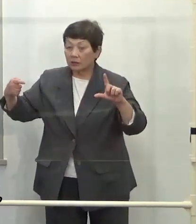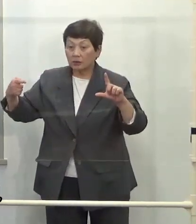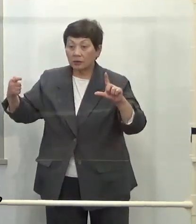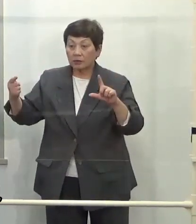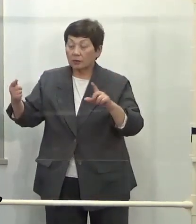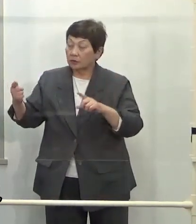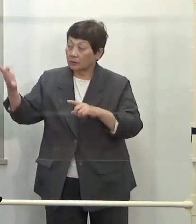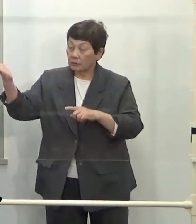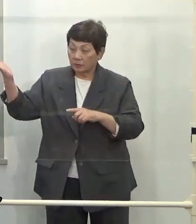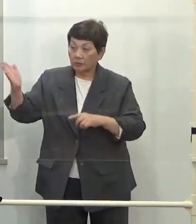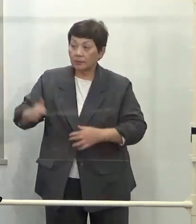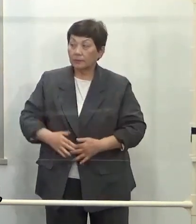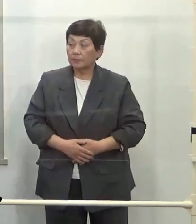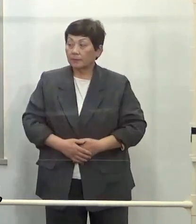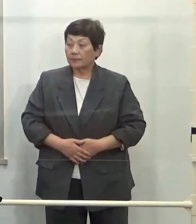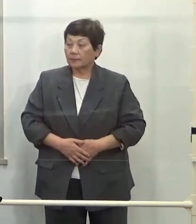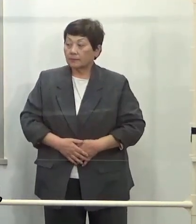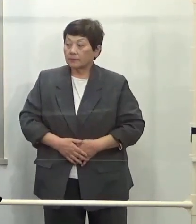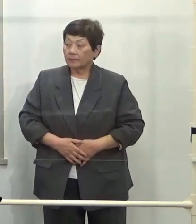と思いますが、